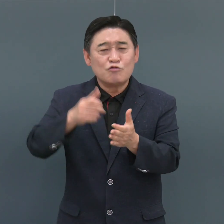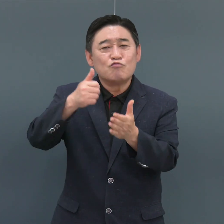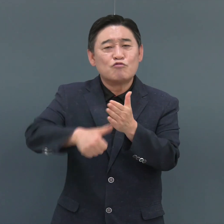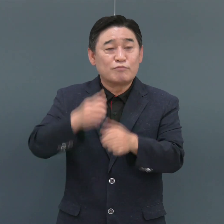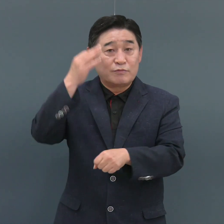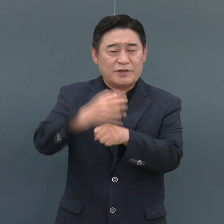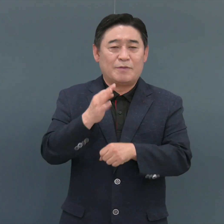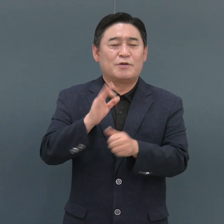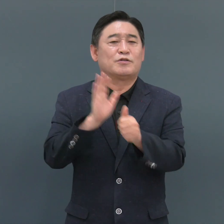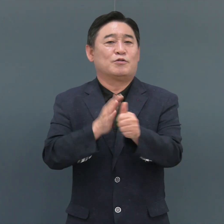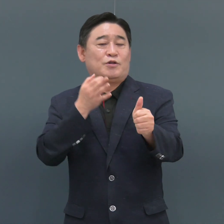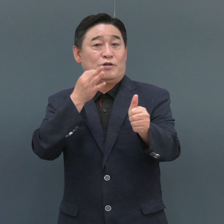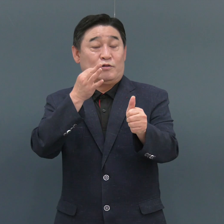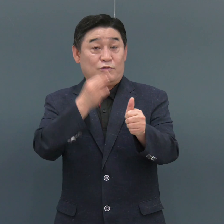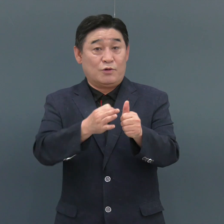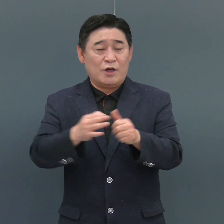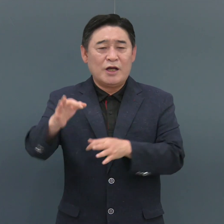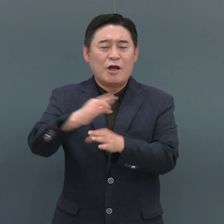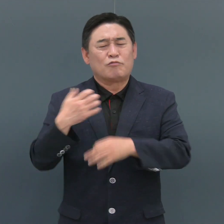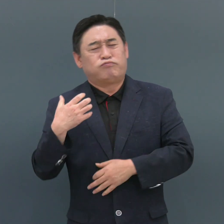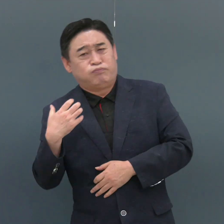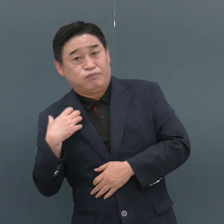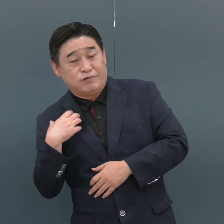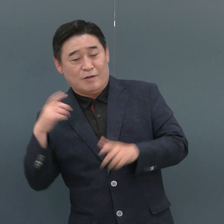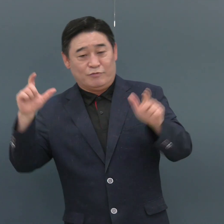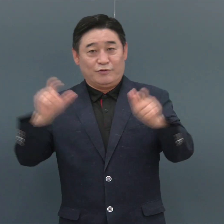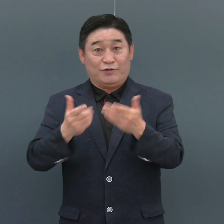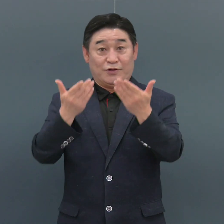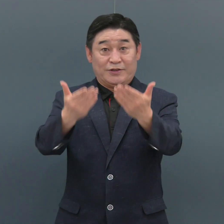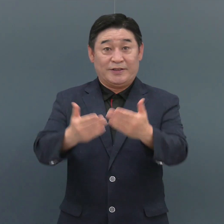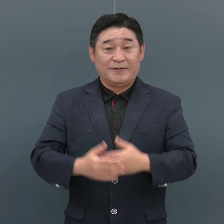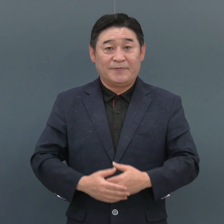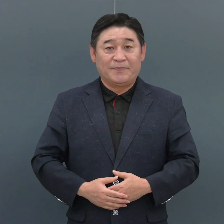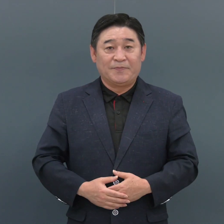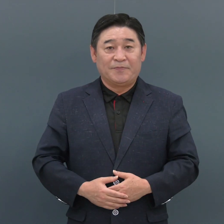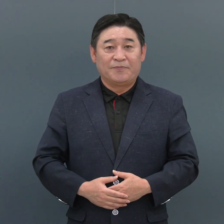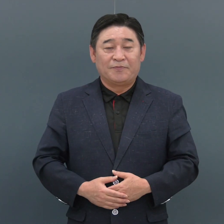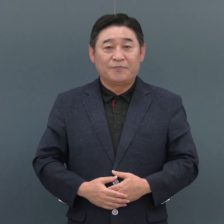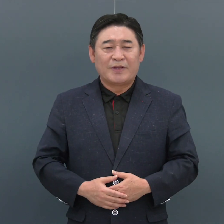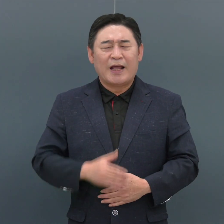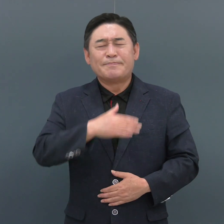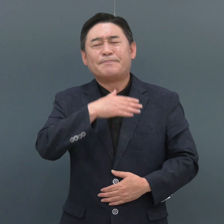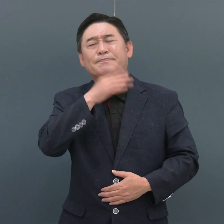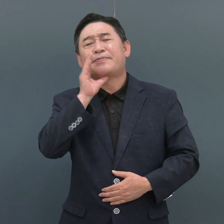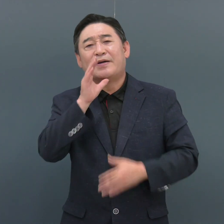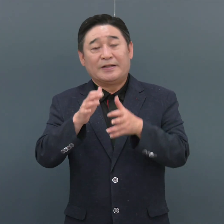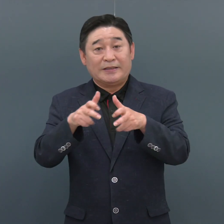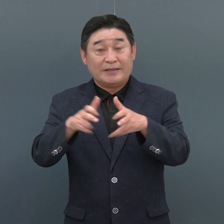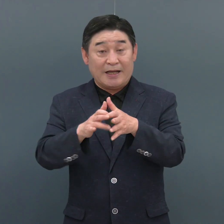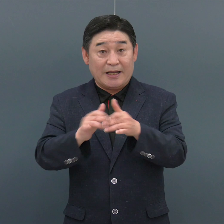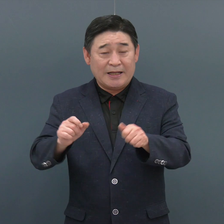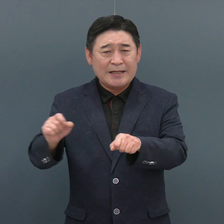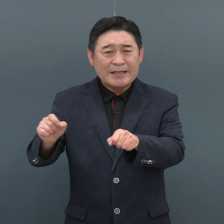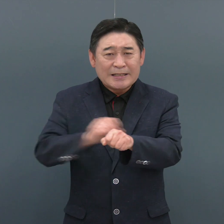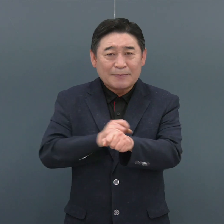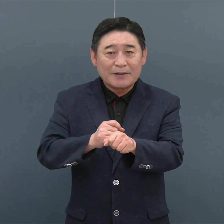비용을 지원해 경제적 부담을 덜겠습니다. 고령 장애인의 특화된 사례 관리 체계를